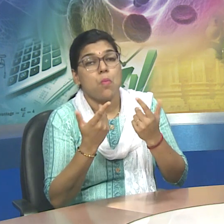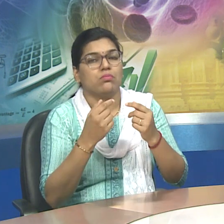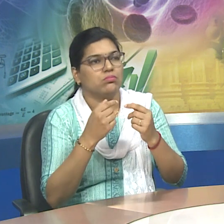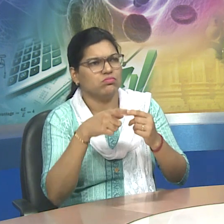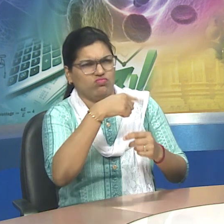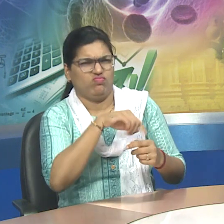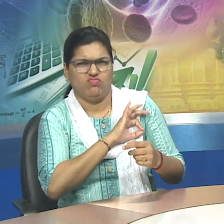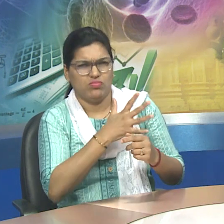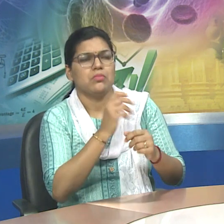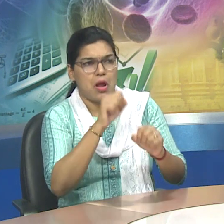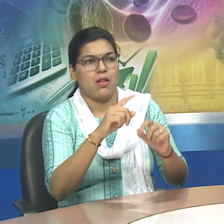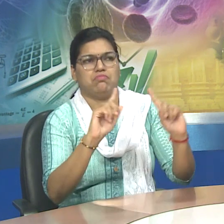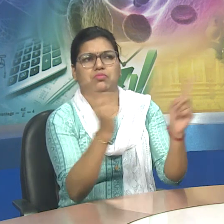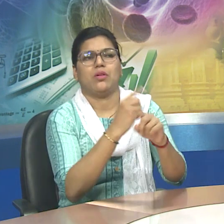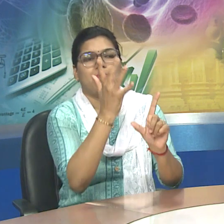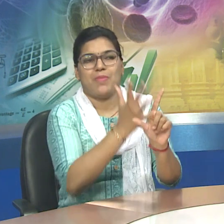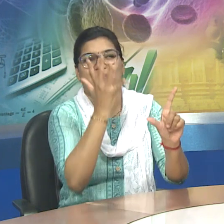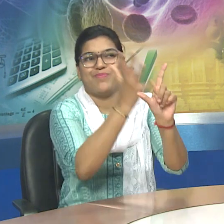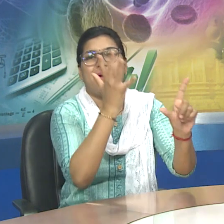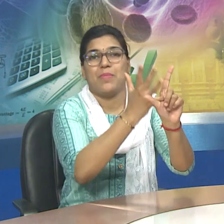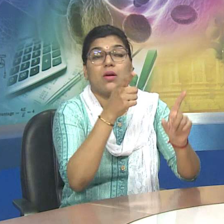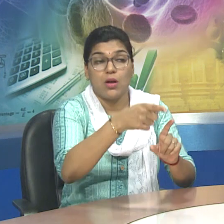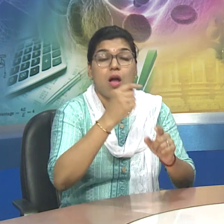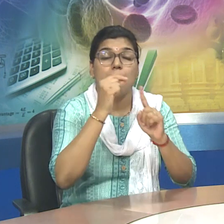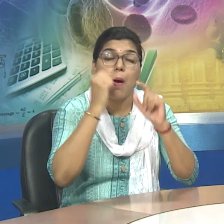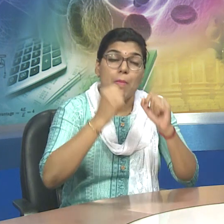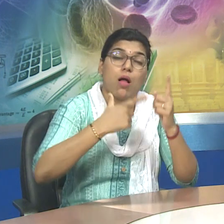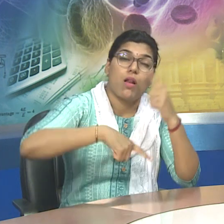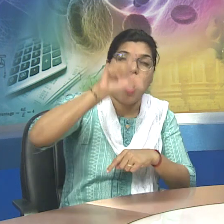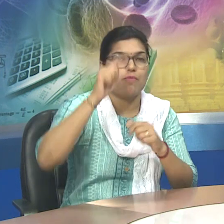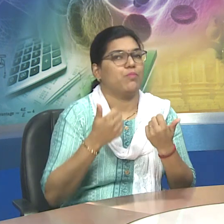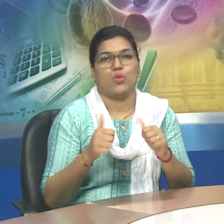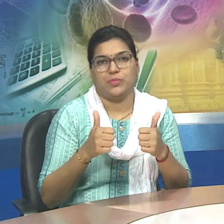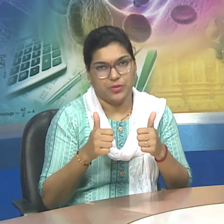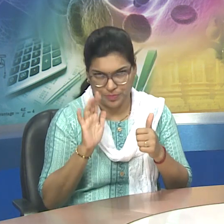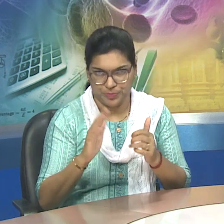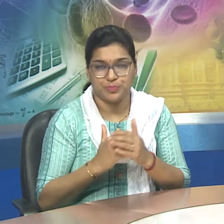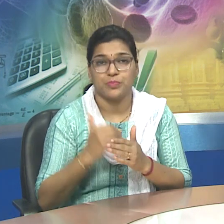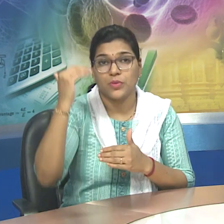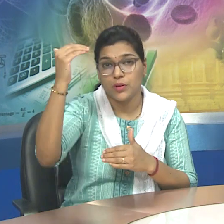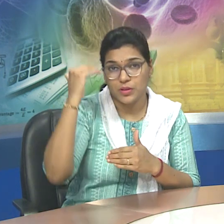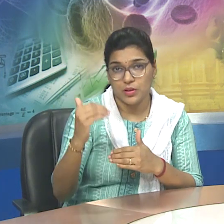लोग वोट देते हैं, मत देते हैं, उसके बाद फिर लोग चुन करके नए आते हैं जो हमारी सरकार का हिस्सा बनते